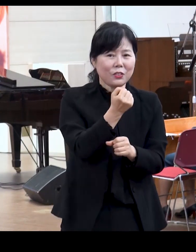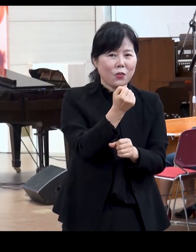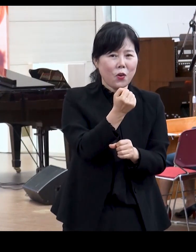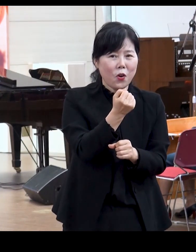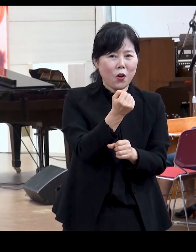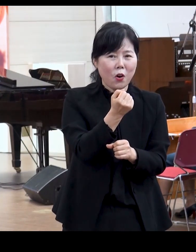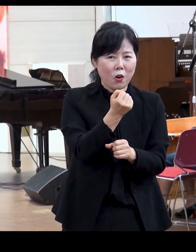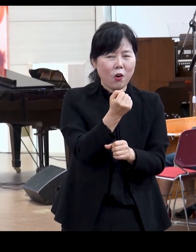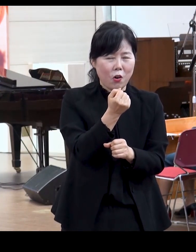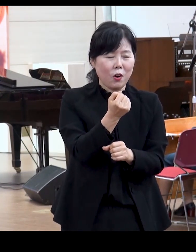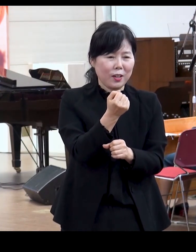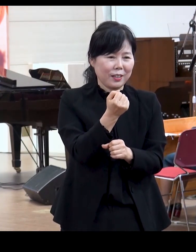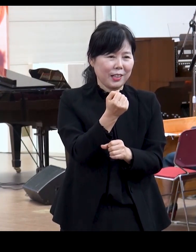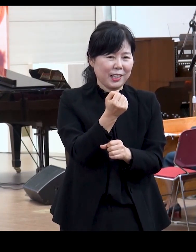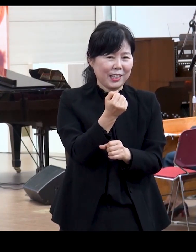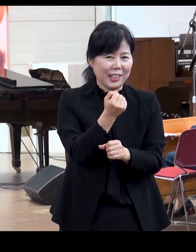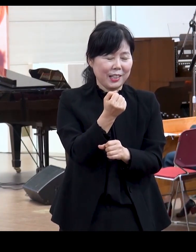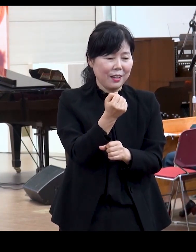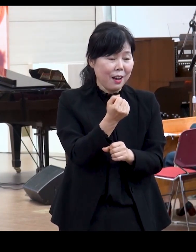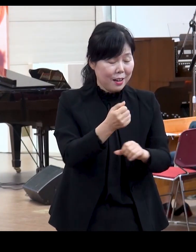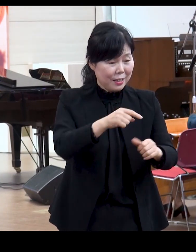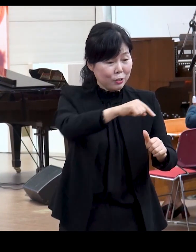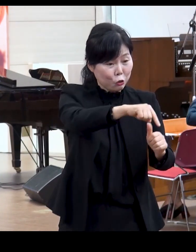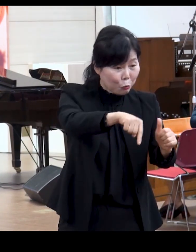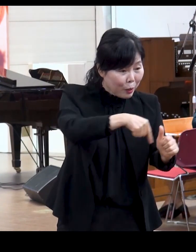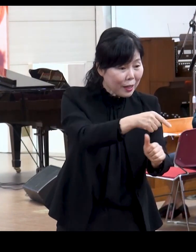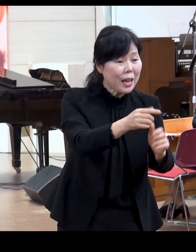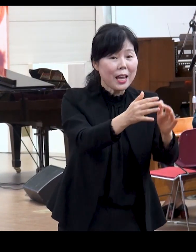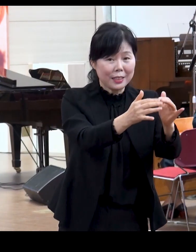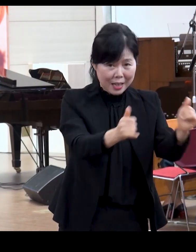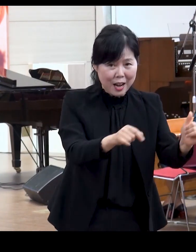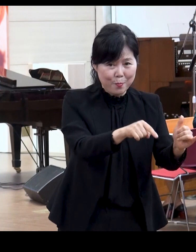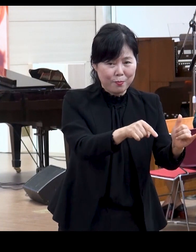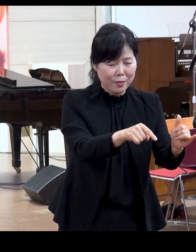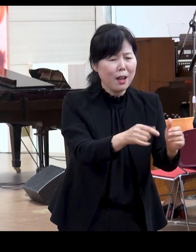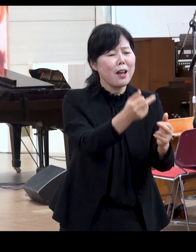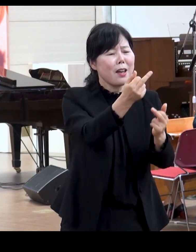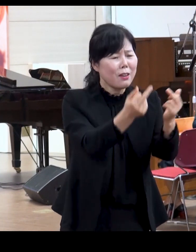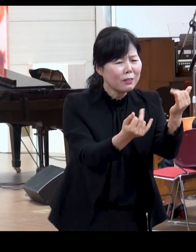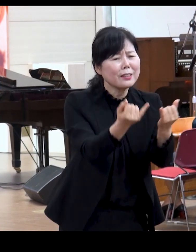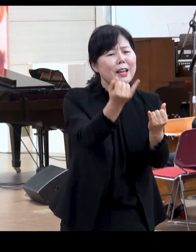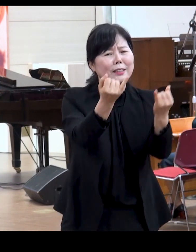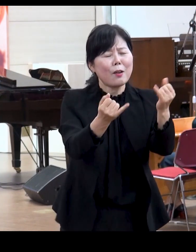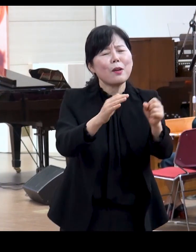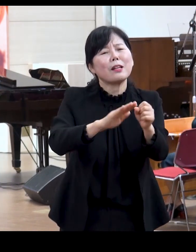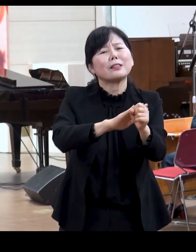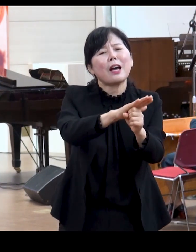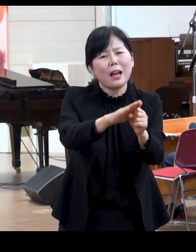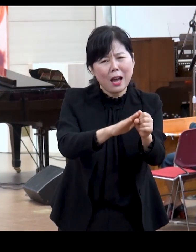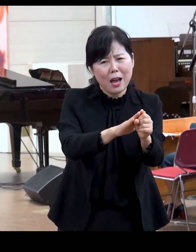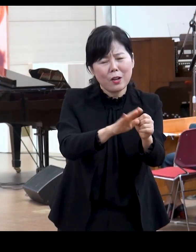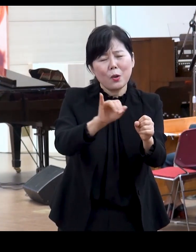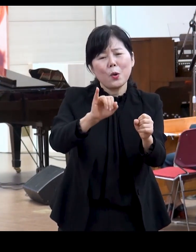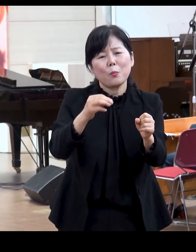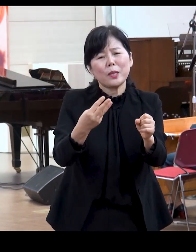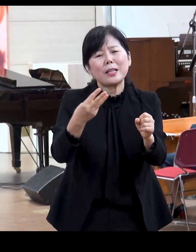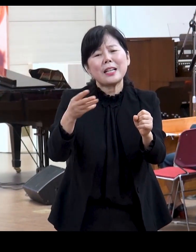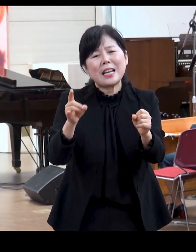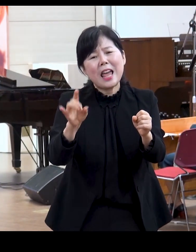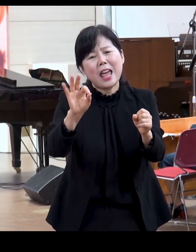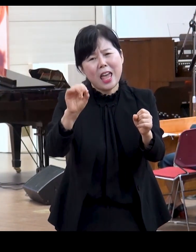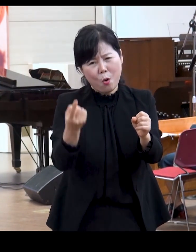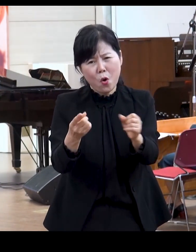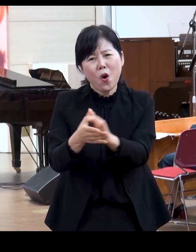주님이 우리에게 주신 그 사람, 사랑하라고 주신 그 사람, 형제 자매를 사랑하는 것, 즉 필레오